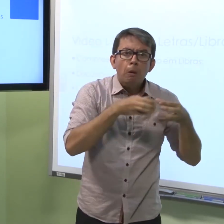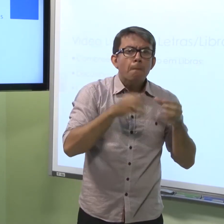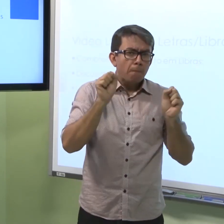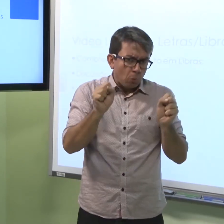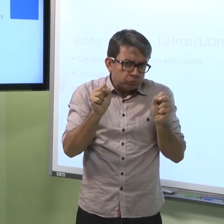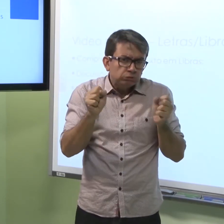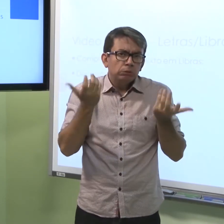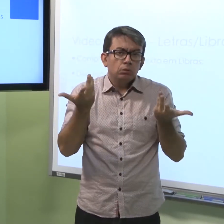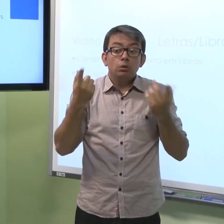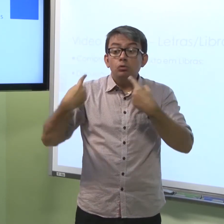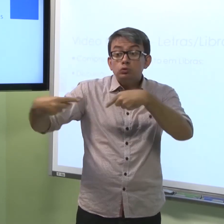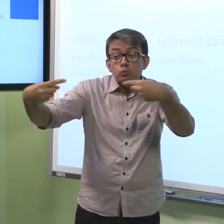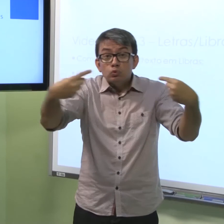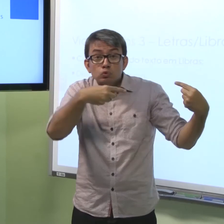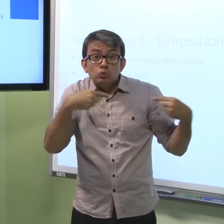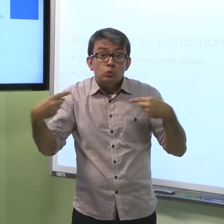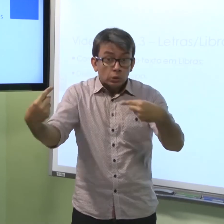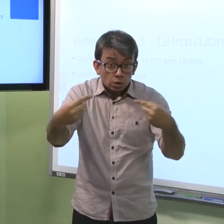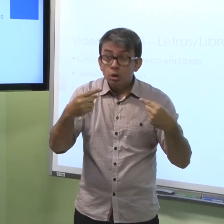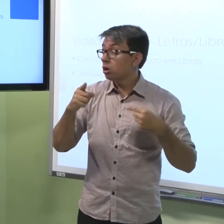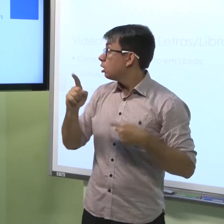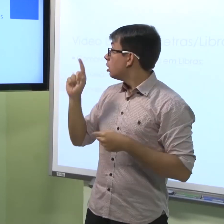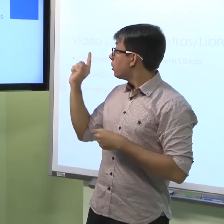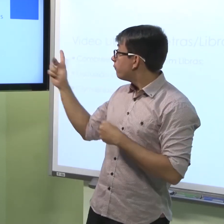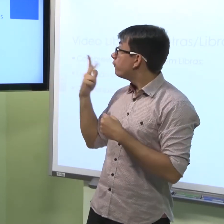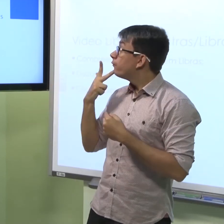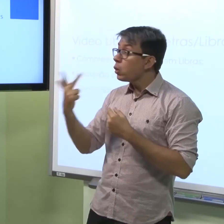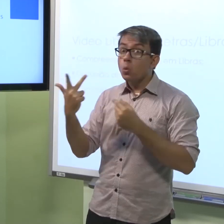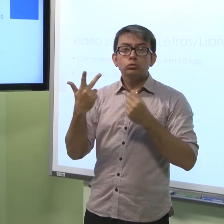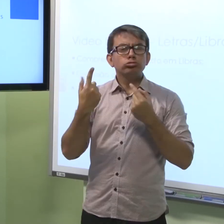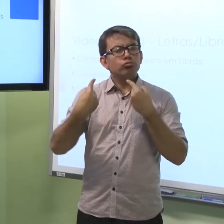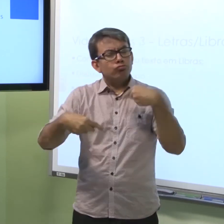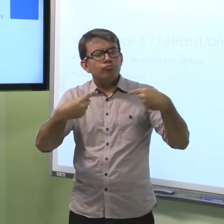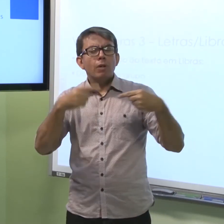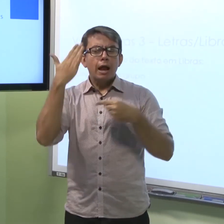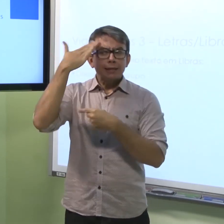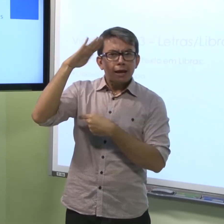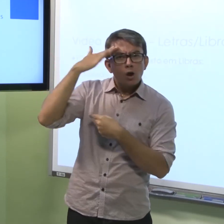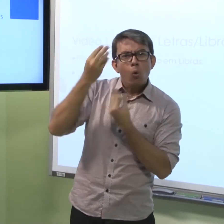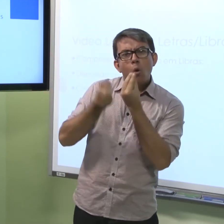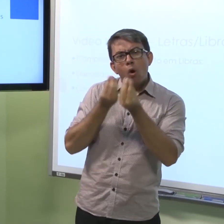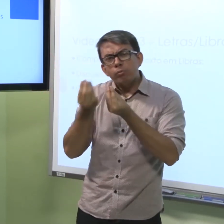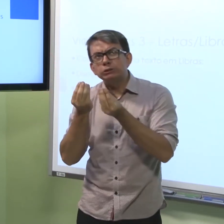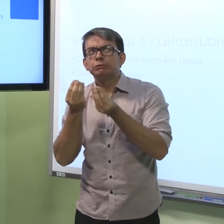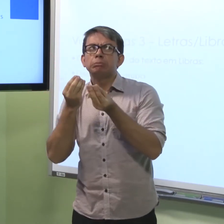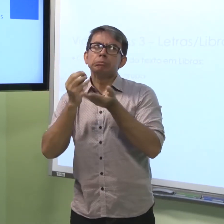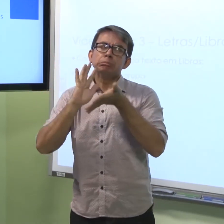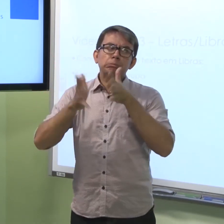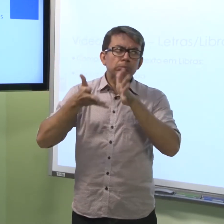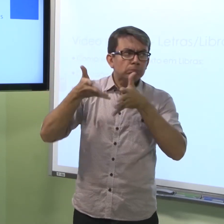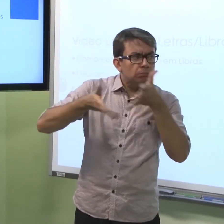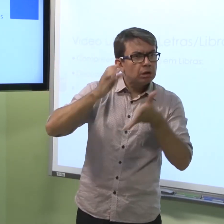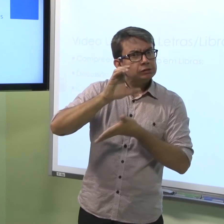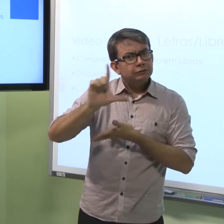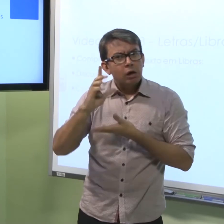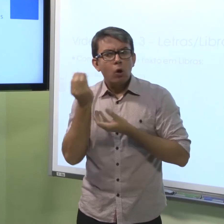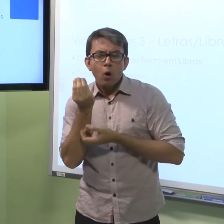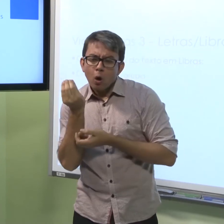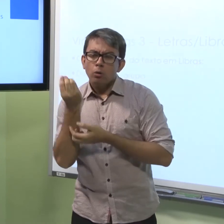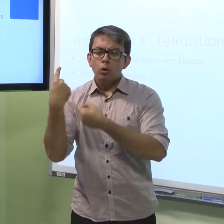para fazer essa discussão. Vocês vão discutir e falar sobre o que vocês entenderam, como são os classificadores